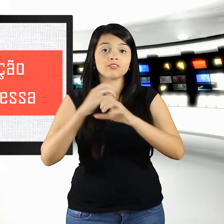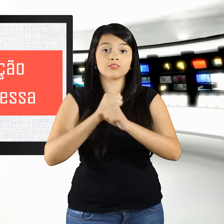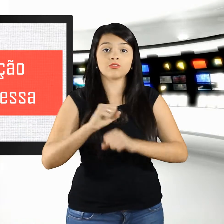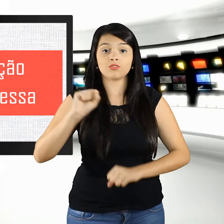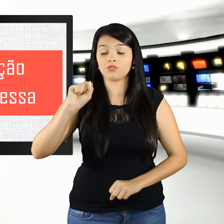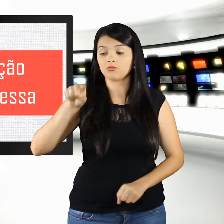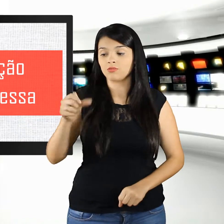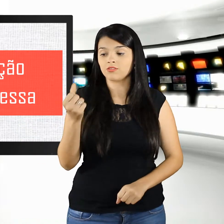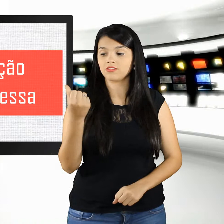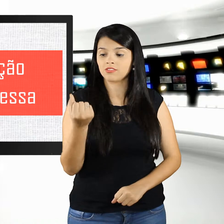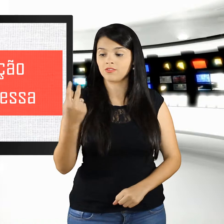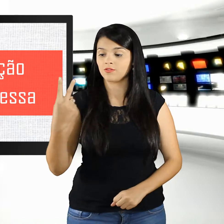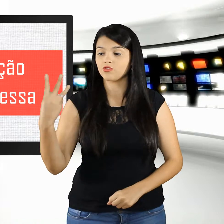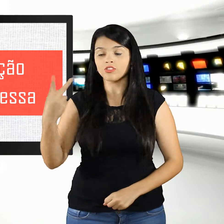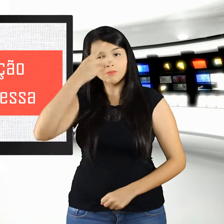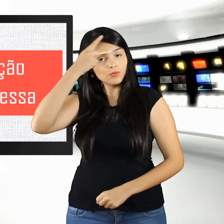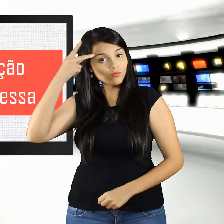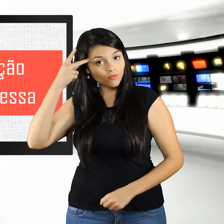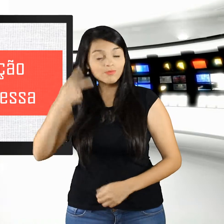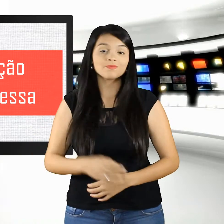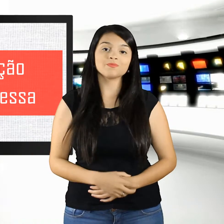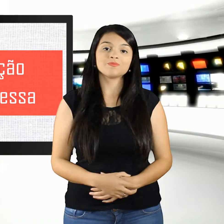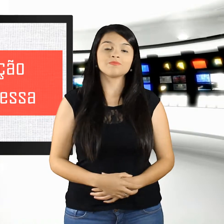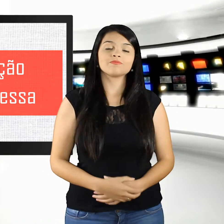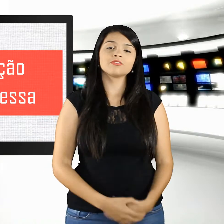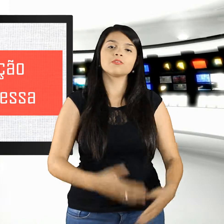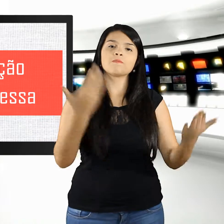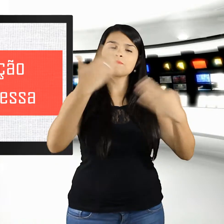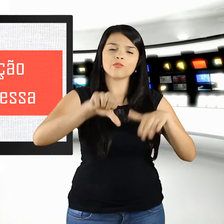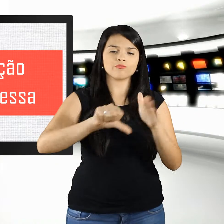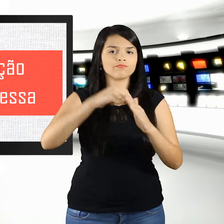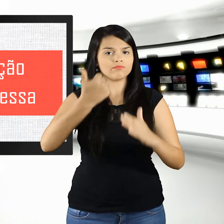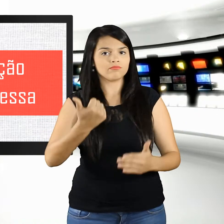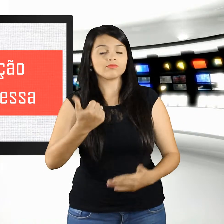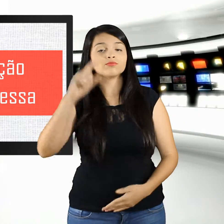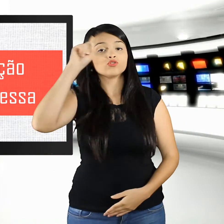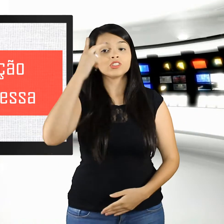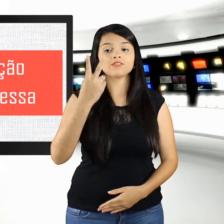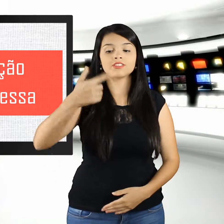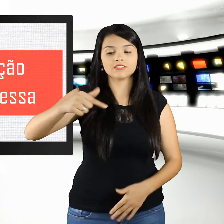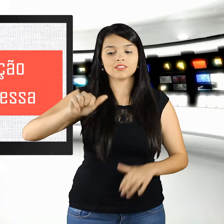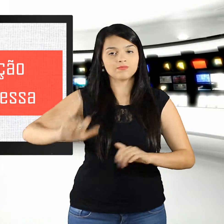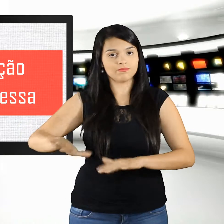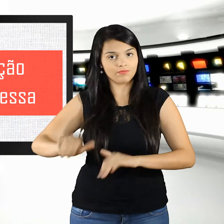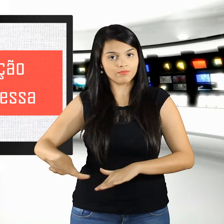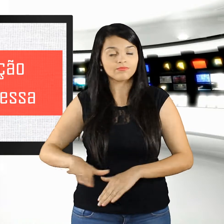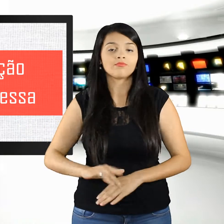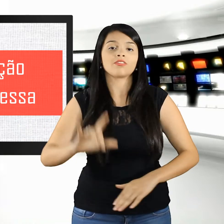8.623 inscritos. A primeira fase foi realizada no dia 27 de setembro, com a prova